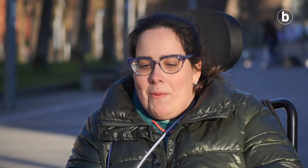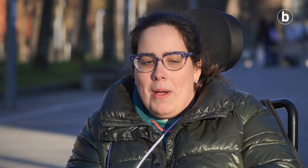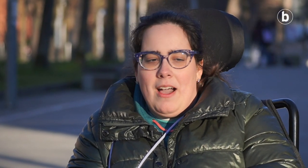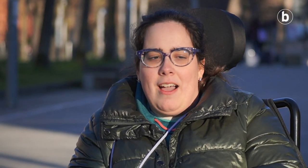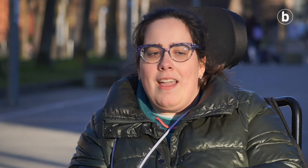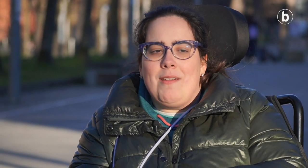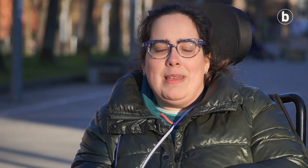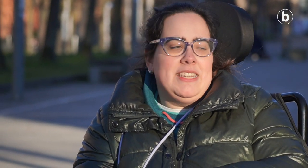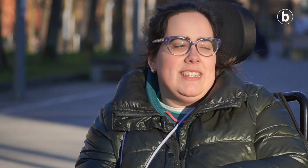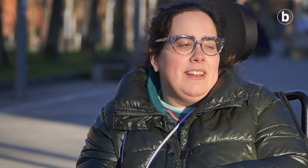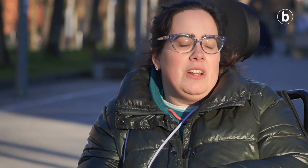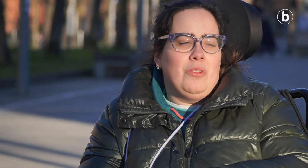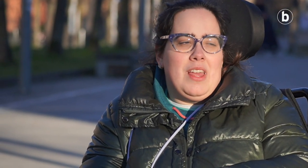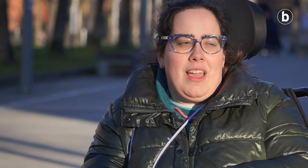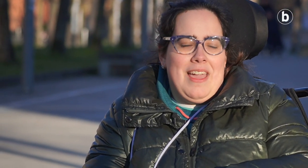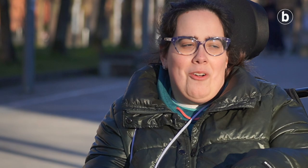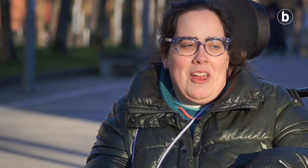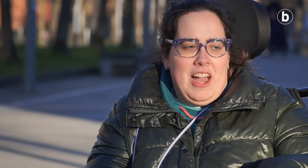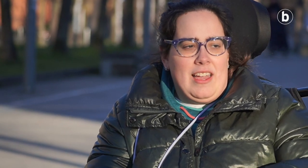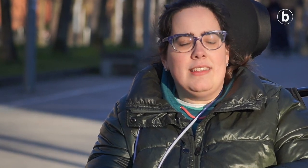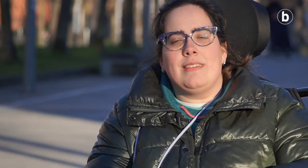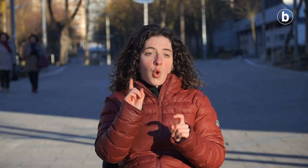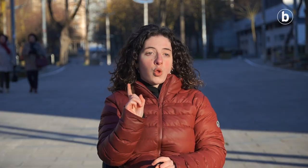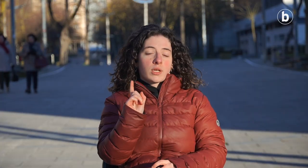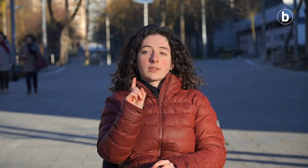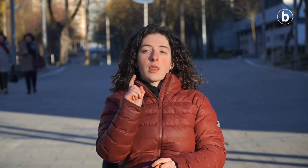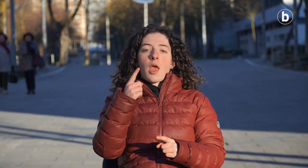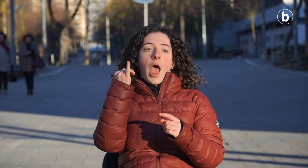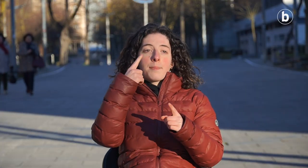ba bizi izan ditut egoerak, ez? Azkenean txikitatik